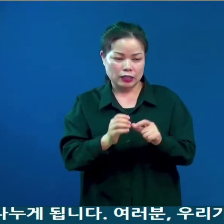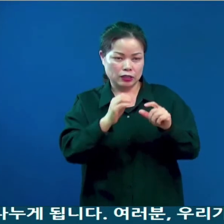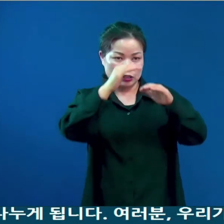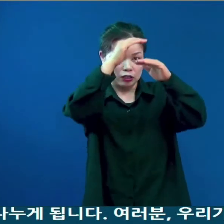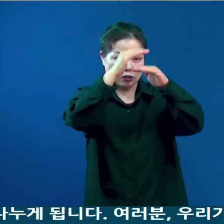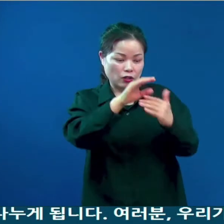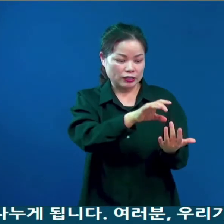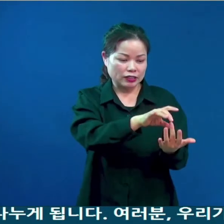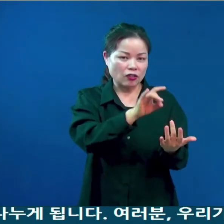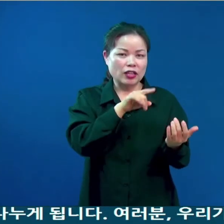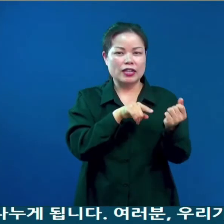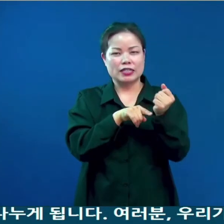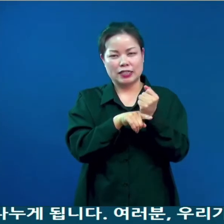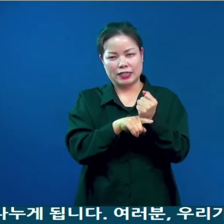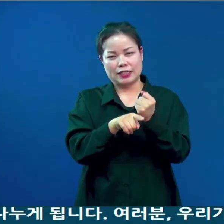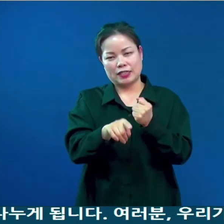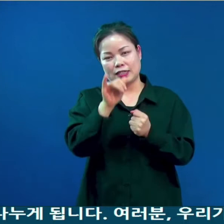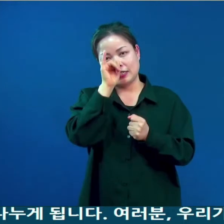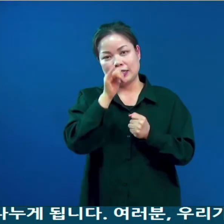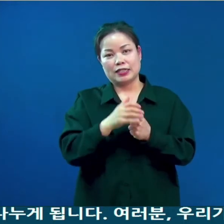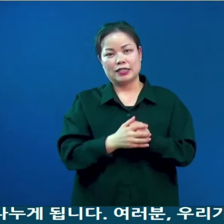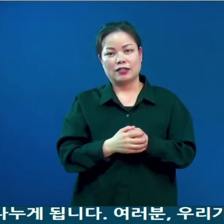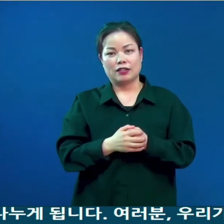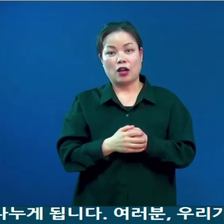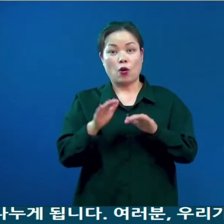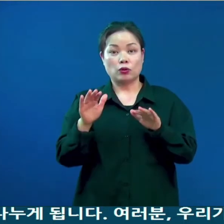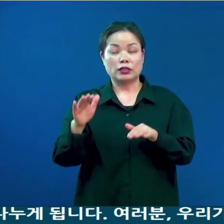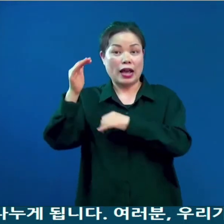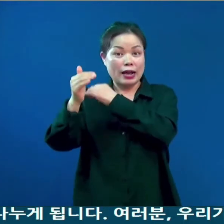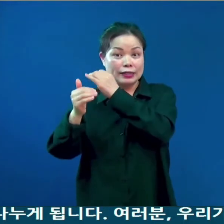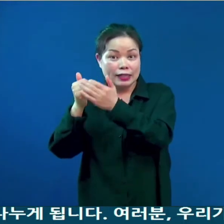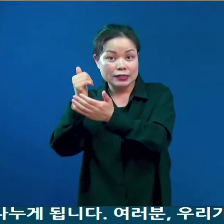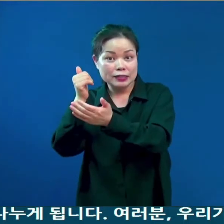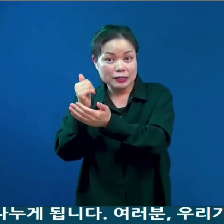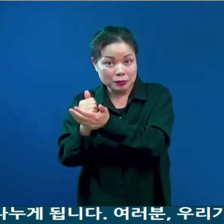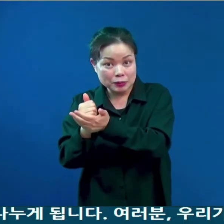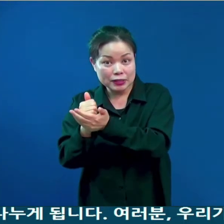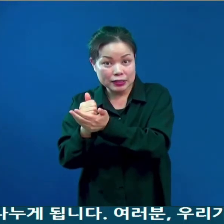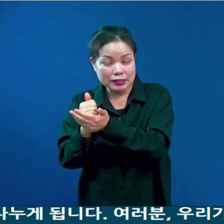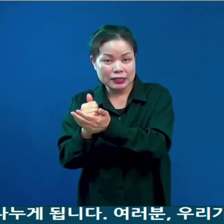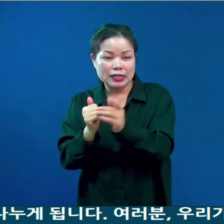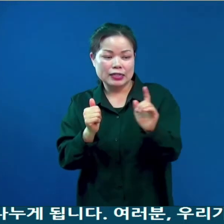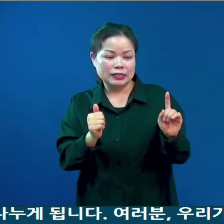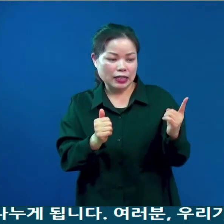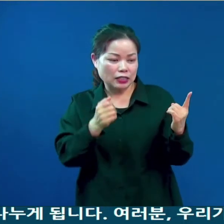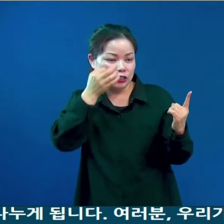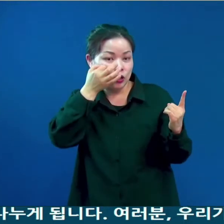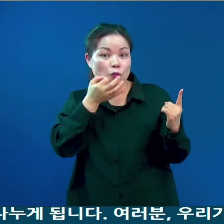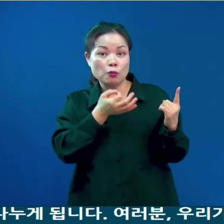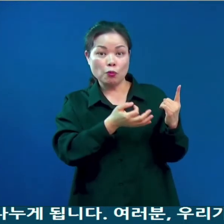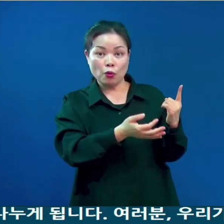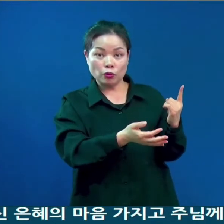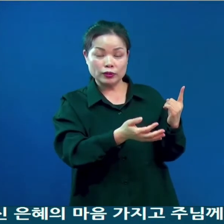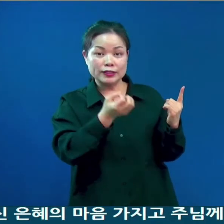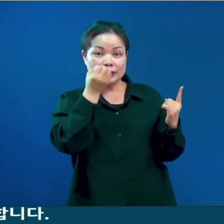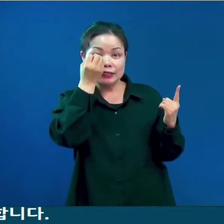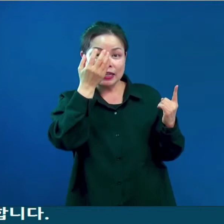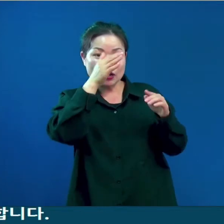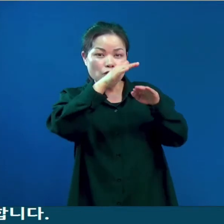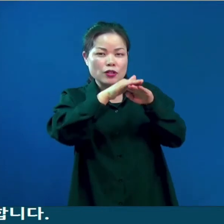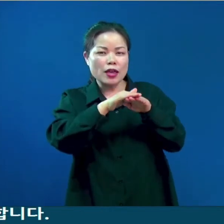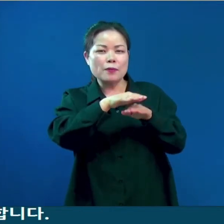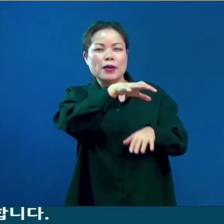본문을 선택한 이유가 여기에 있는데요. 오늘 하나님이 다윗에게 보여주시는 새로운